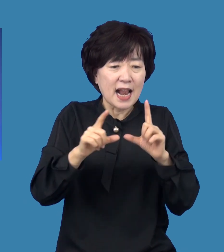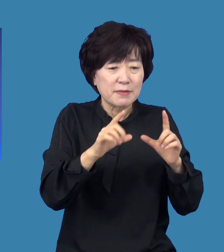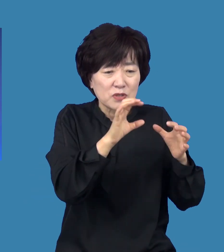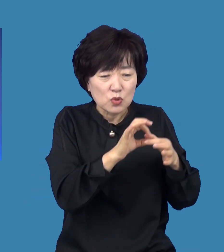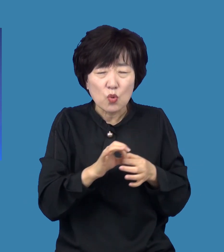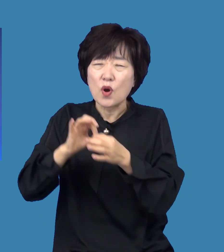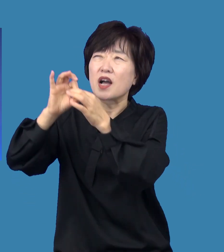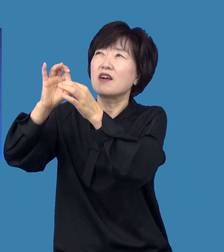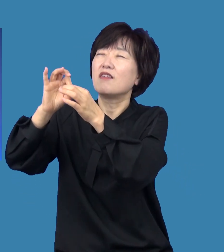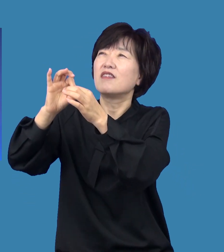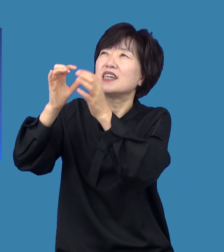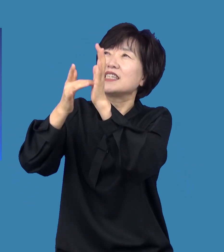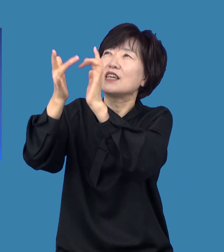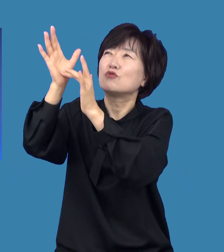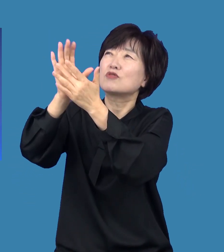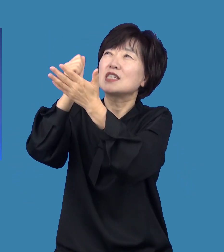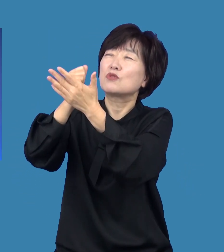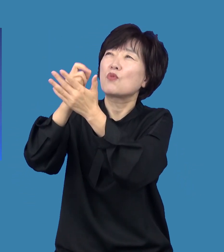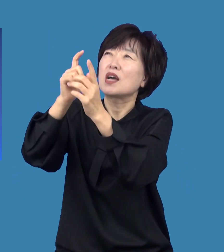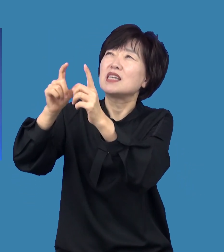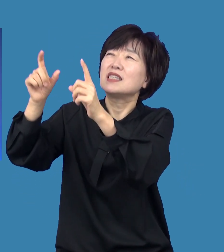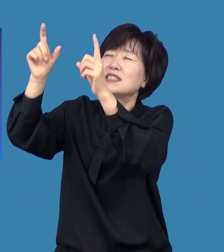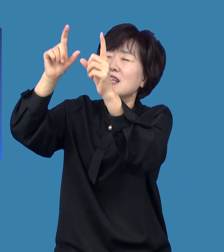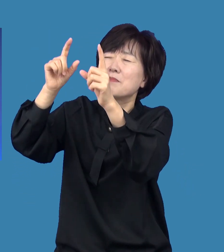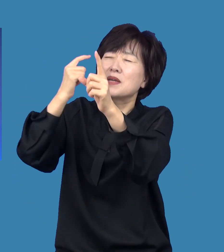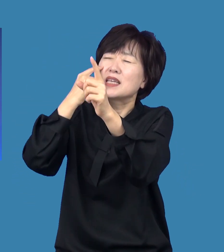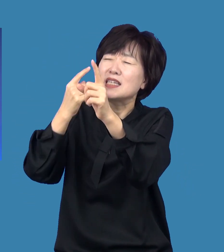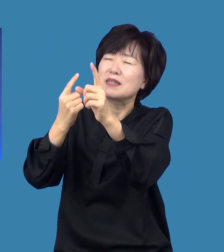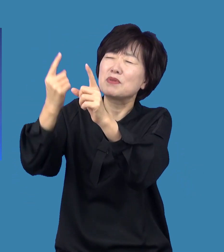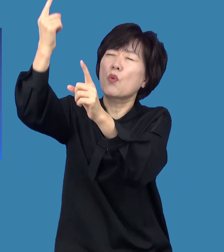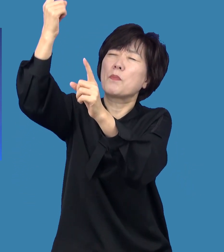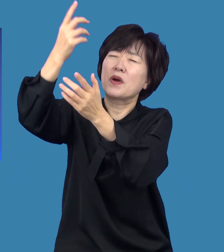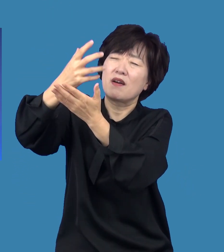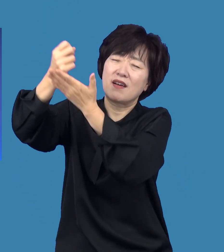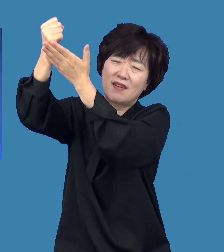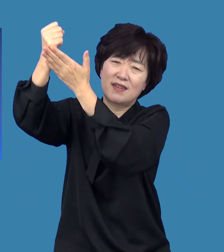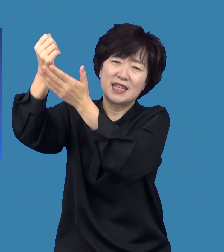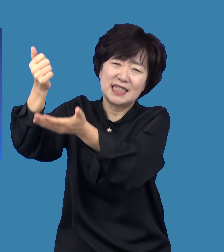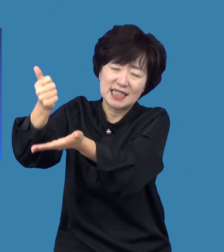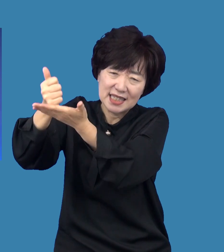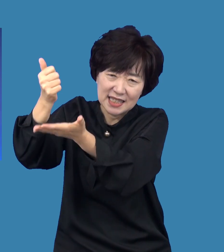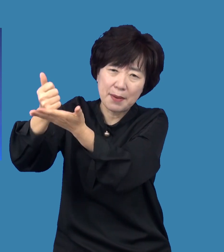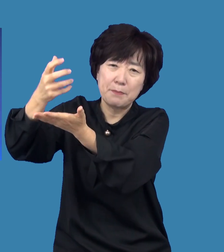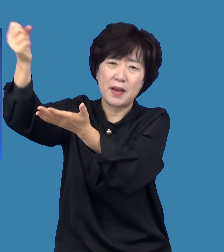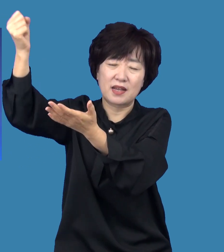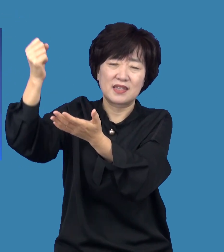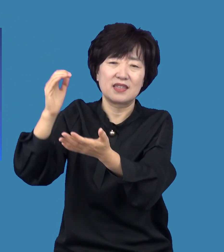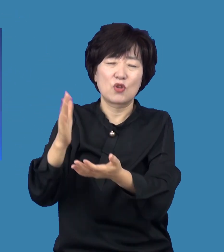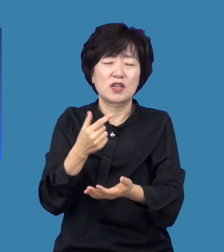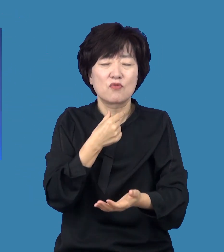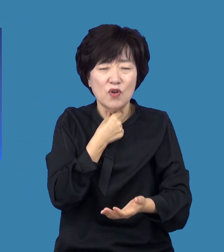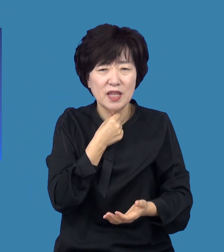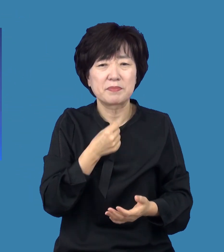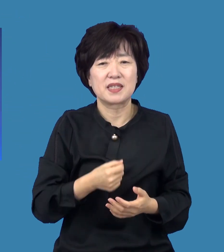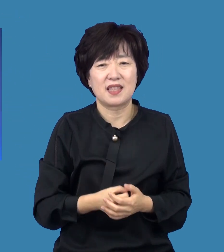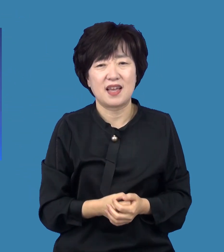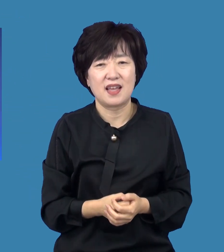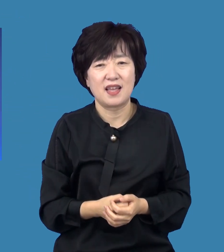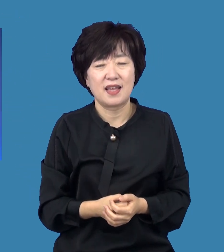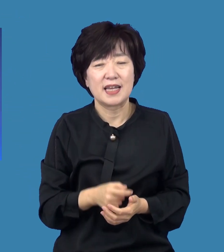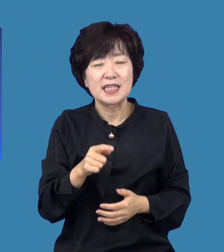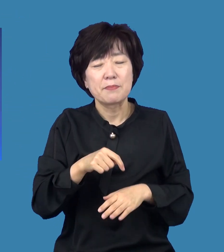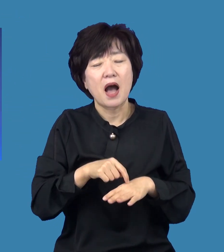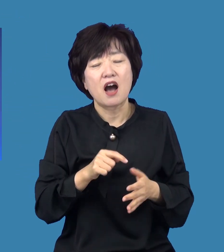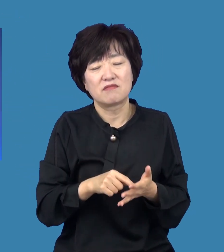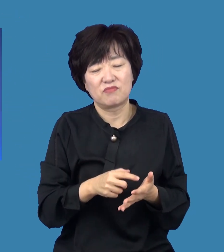받고 어떻게든지 나의 삶을 통해서 예수의 이름이 칭찬을 받고 그렇게 되기를 원합니다 하는 이 마음으로